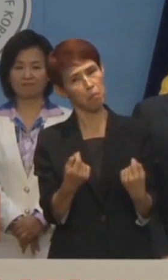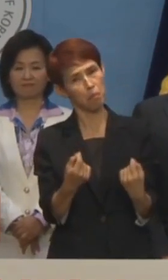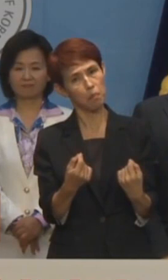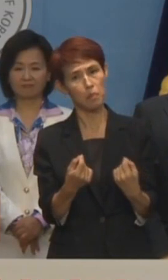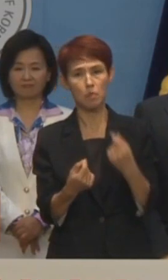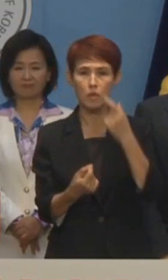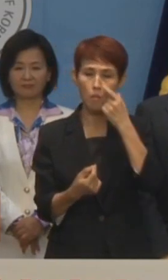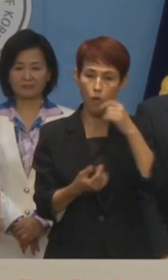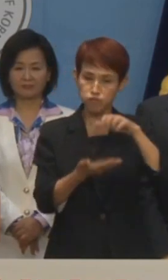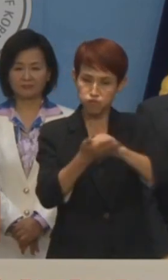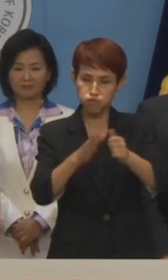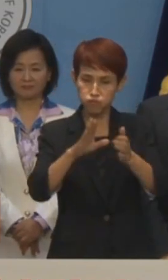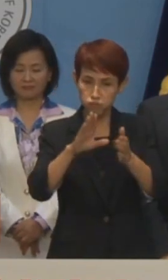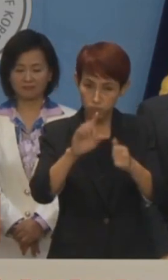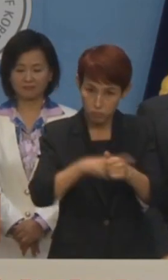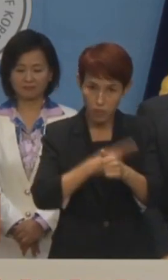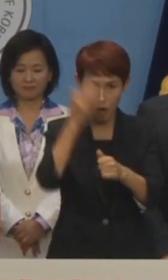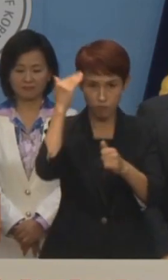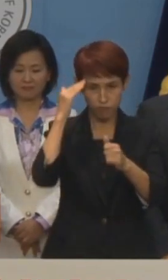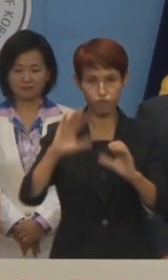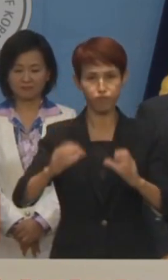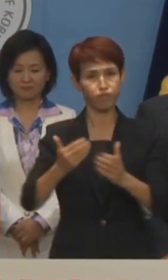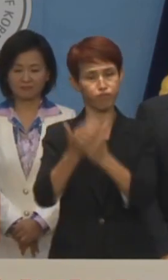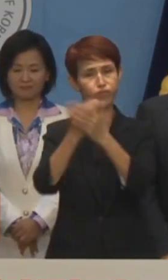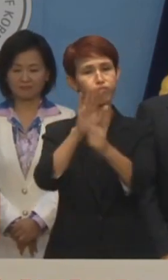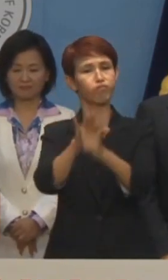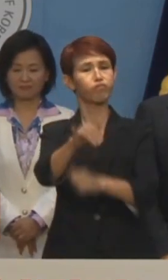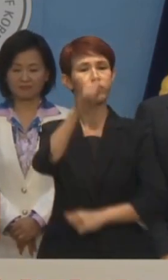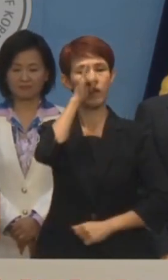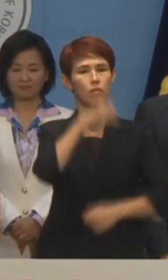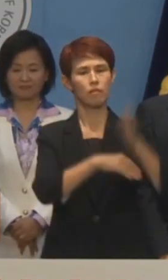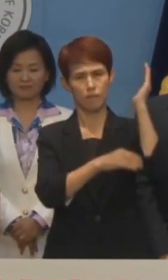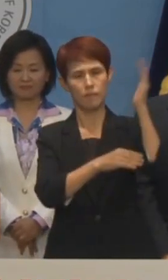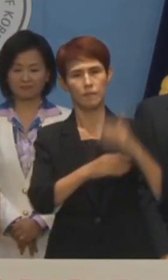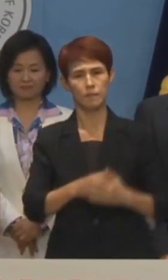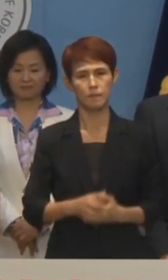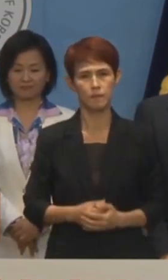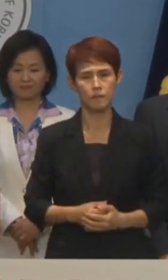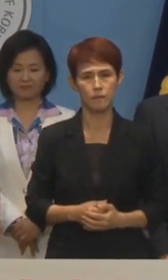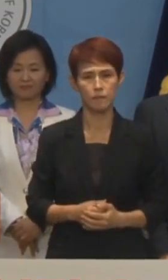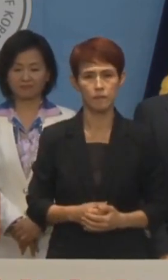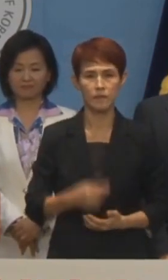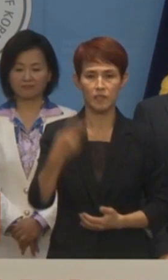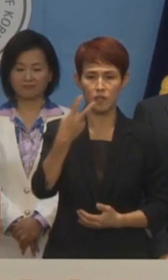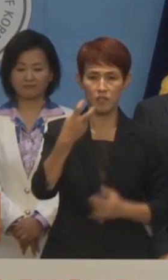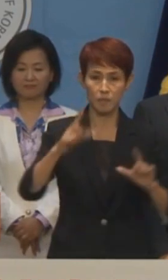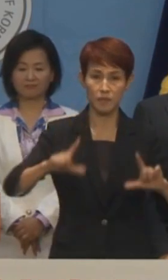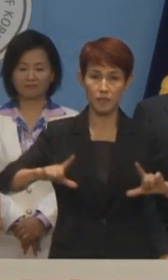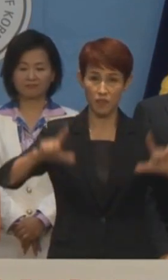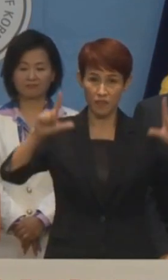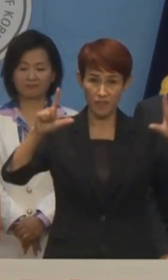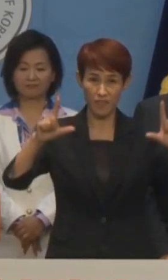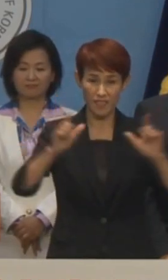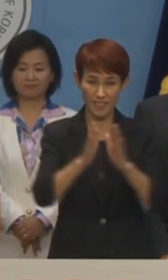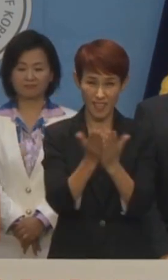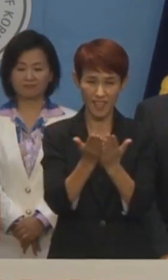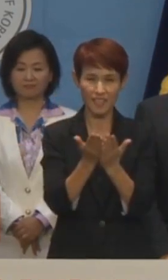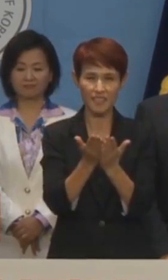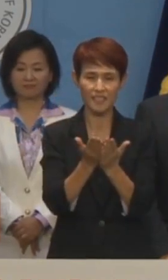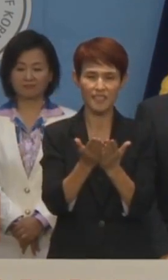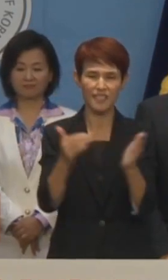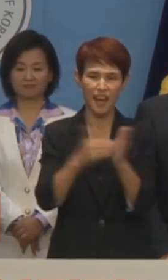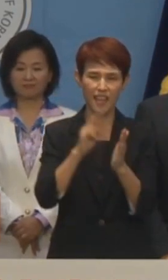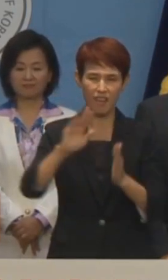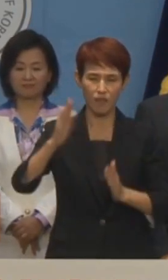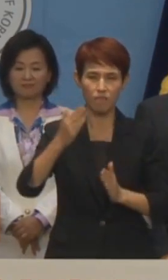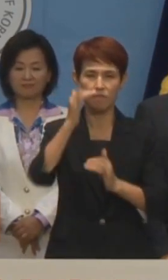일제강점기가 한국 근대화에 도움이 됐다고 주장했다. 그리고 2022년에 출간한 끝나야 할